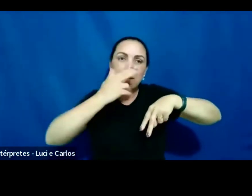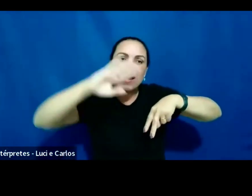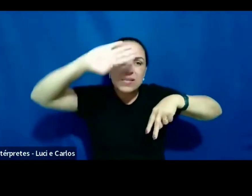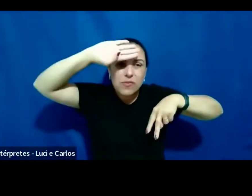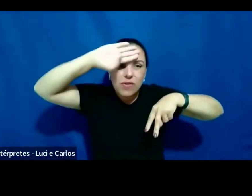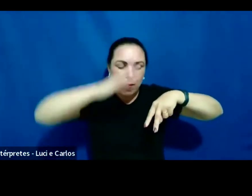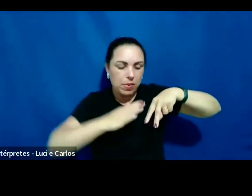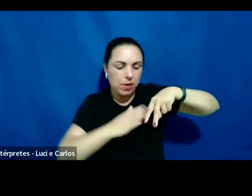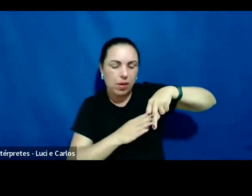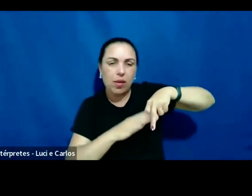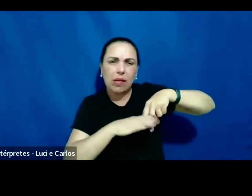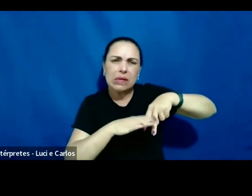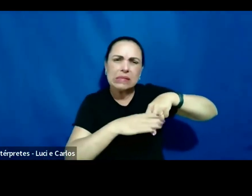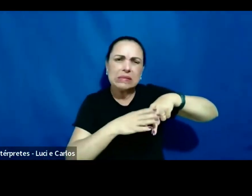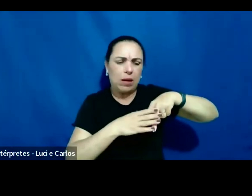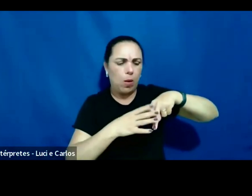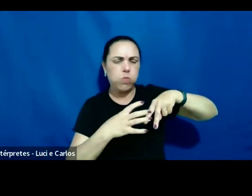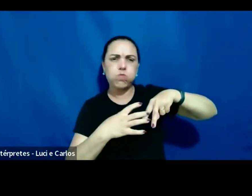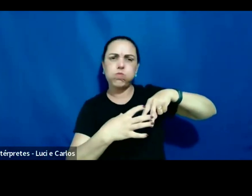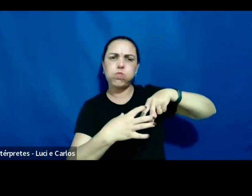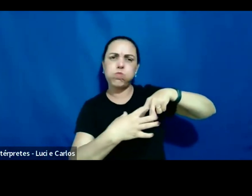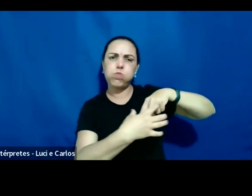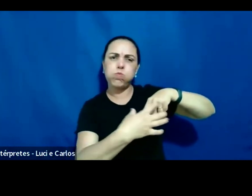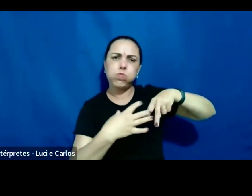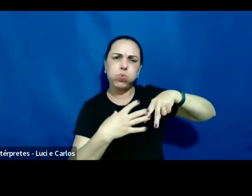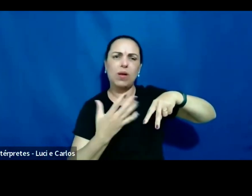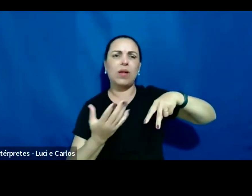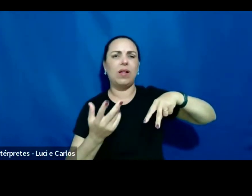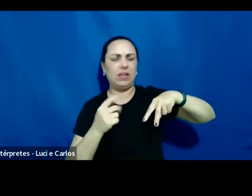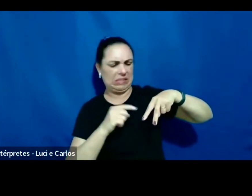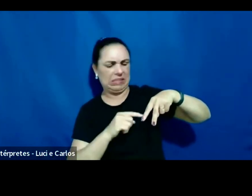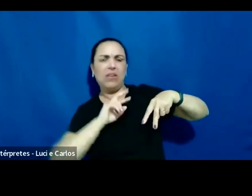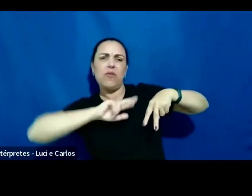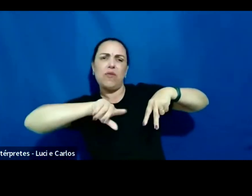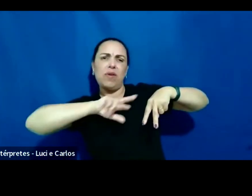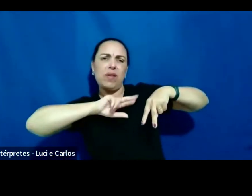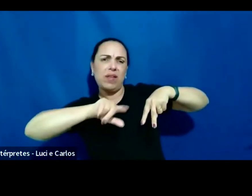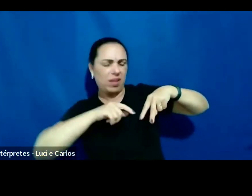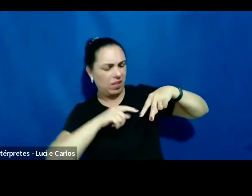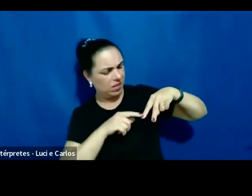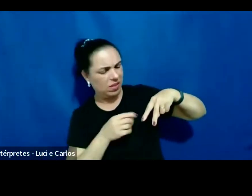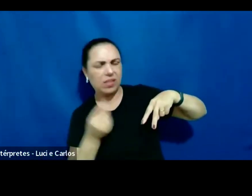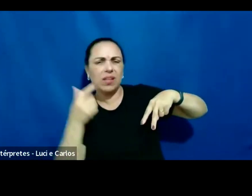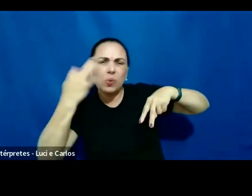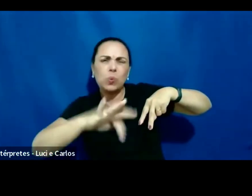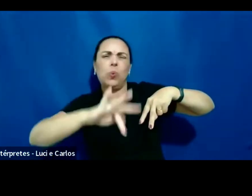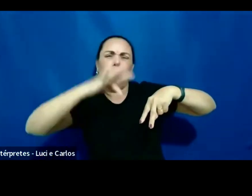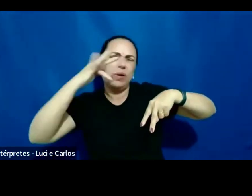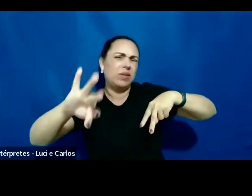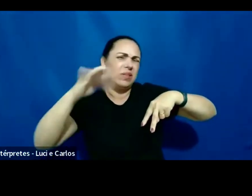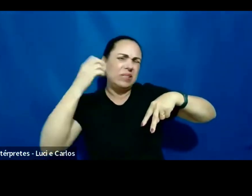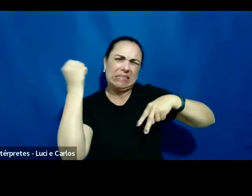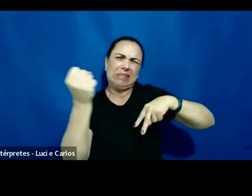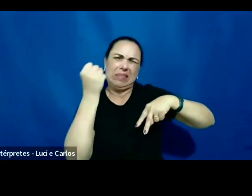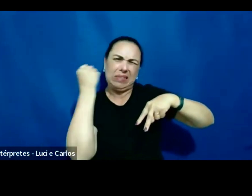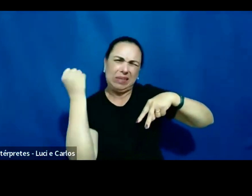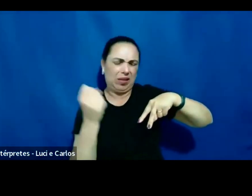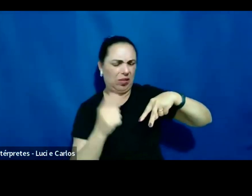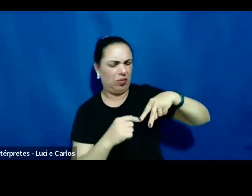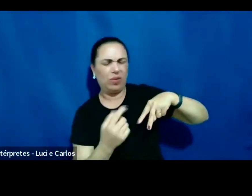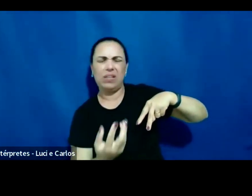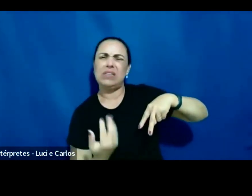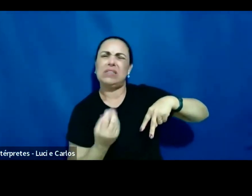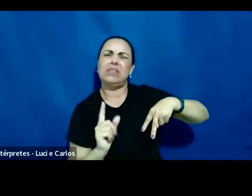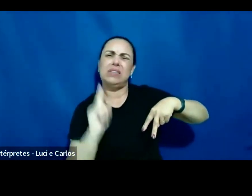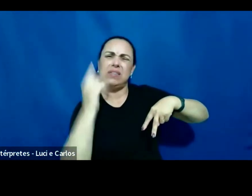às vezes está muito pálido, avermelhada, às vezes uma dor inexplicável na sua perna que você não sabe, no pé ali, no tornozelo.